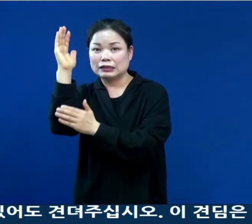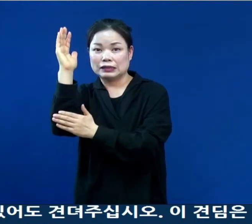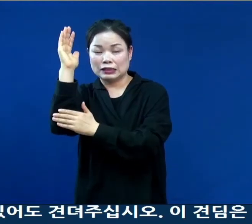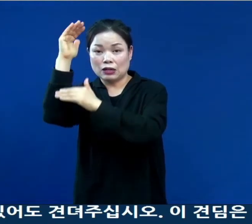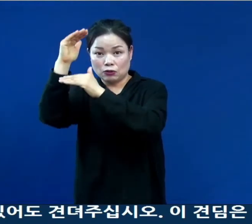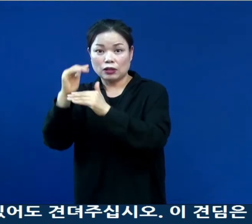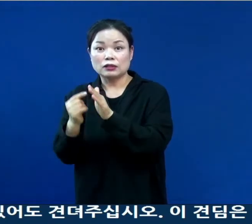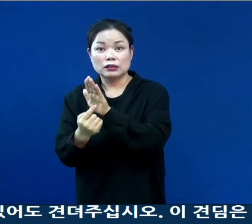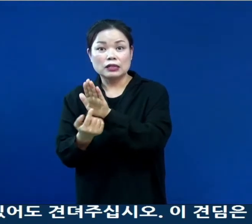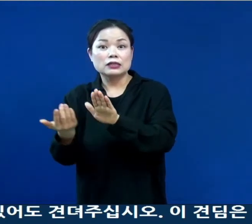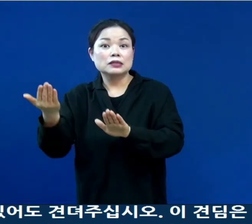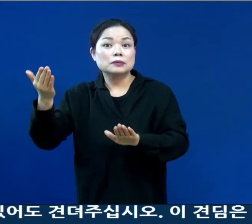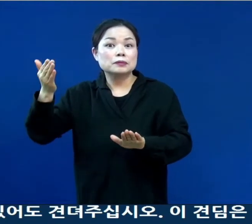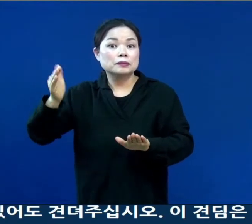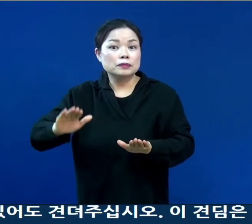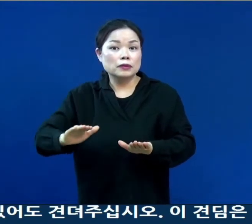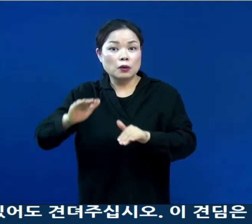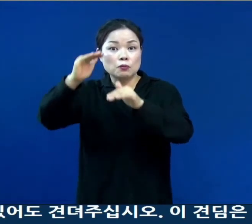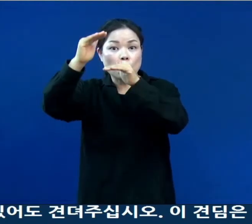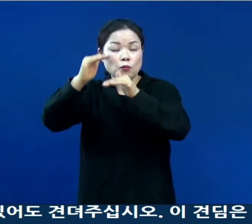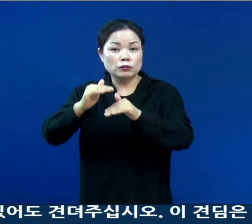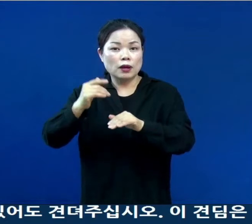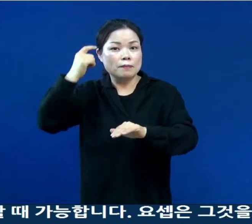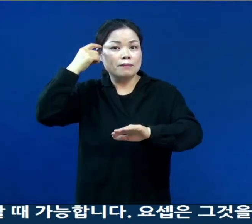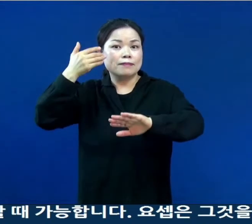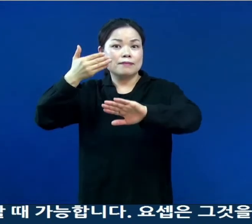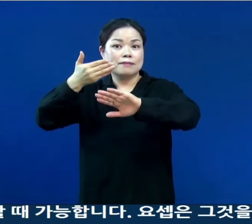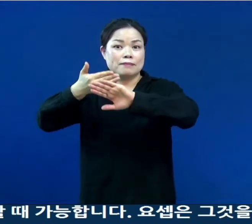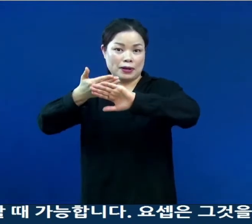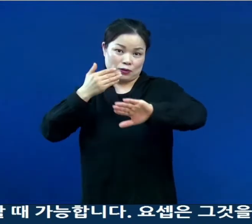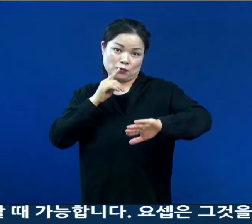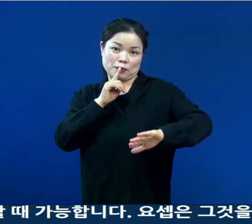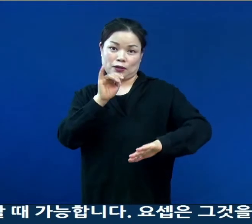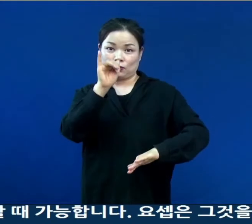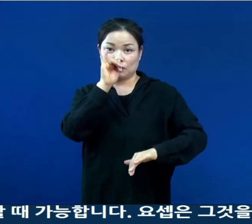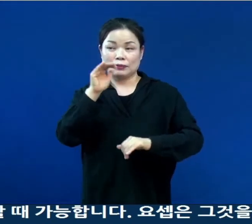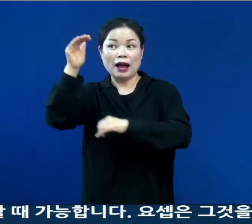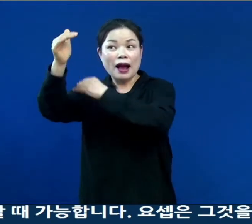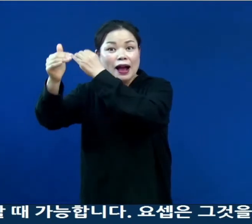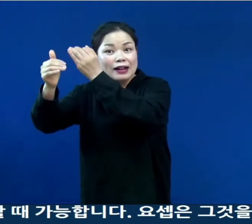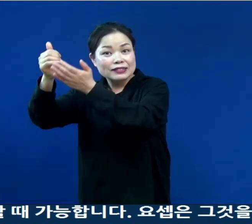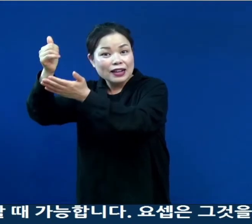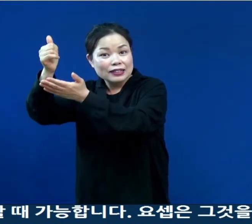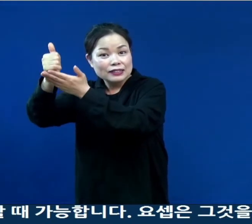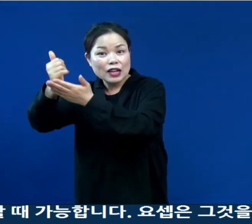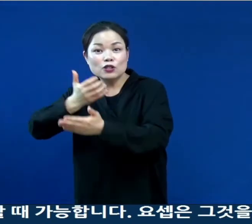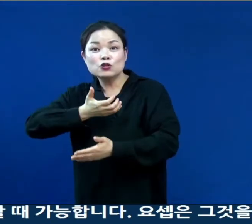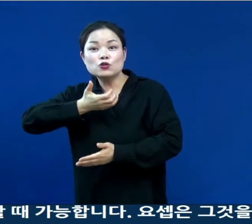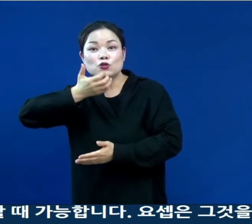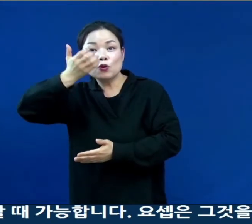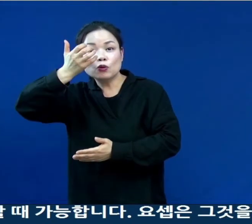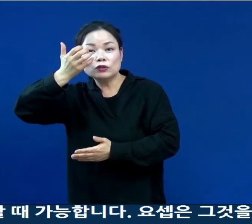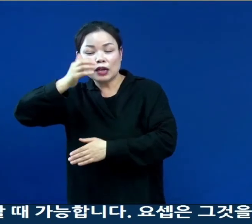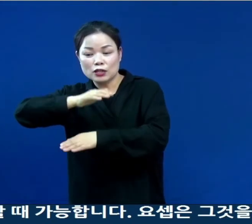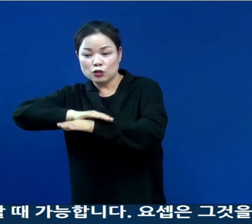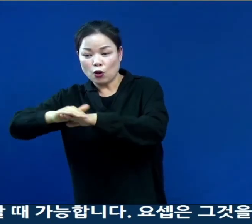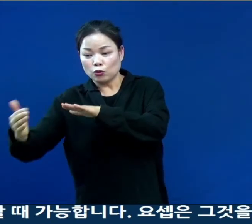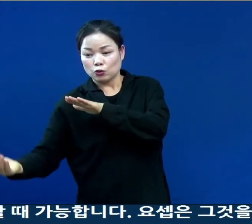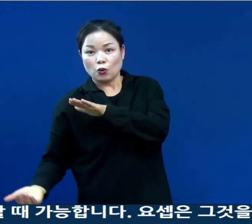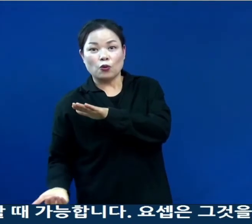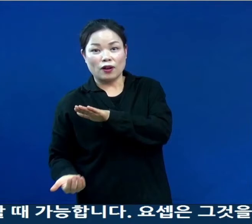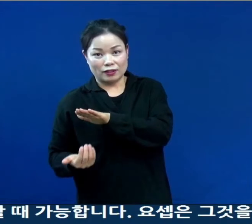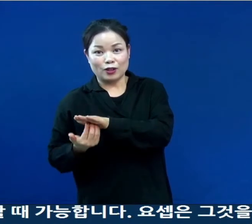비춰집니다. 그런데 본문에서는 그 반대로 말하고 있다는 것이죠. 하나님께서 요셉을 형통하게